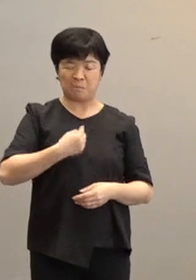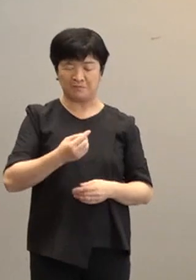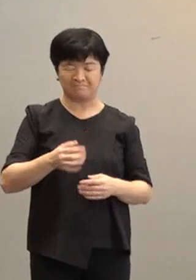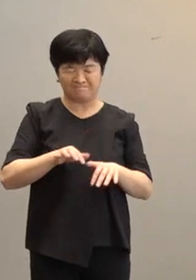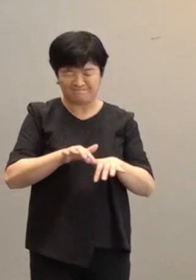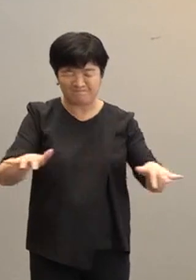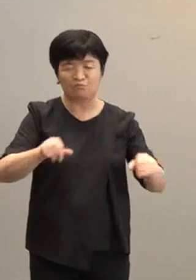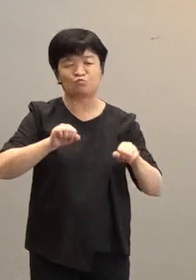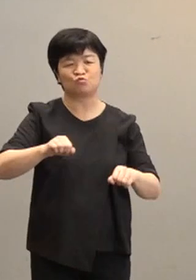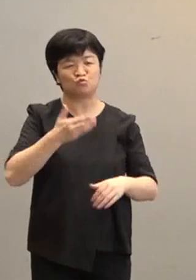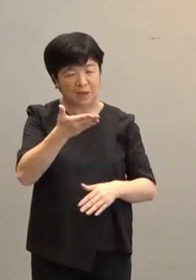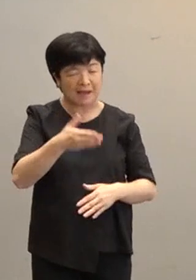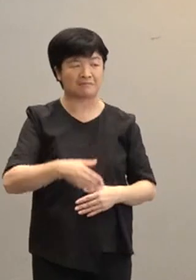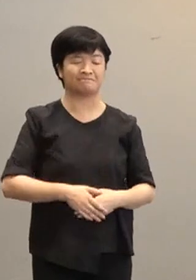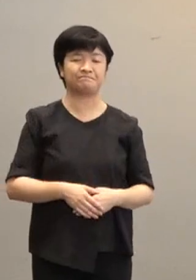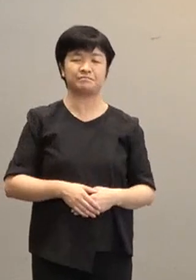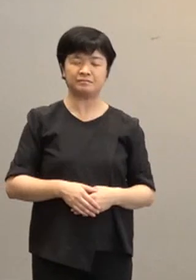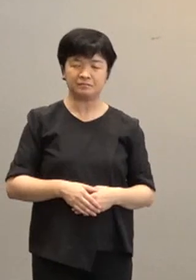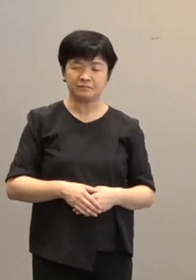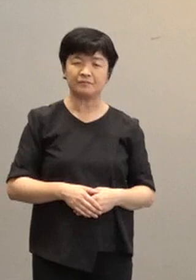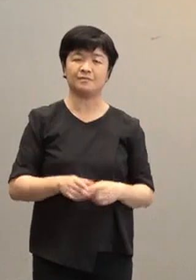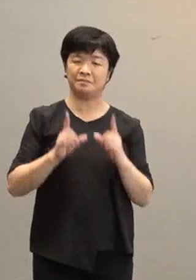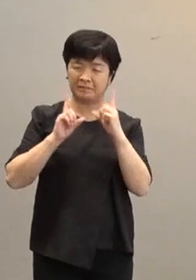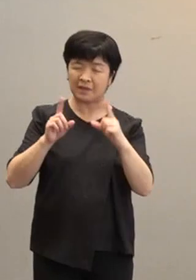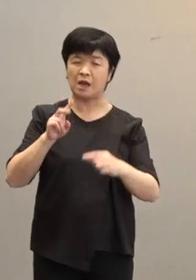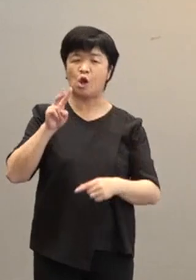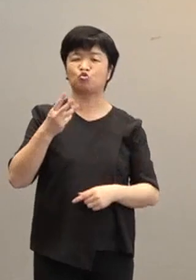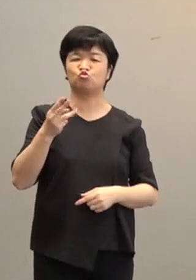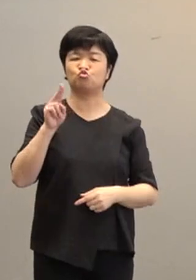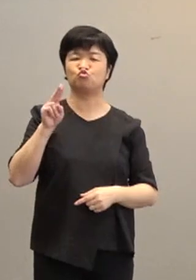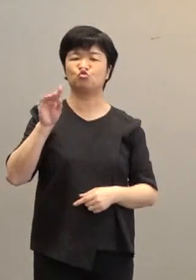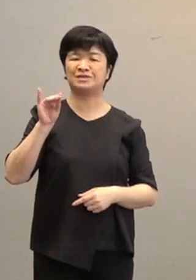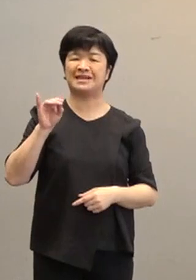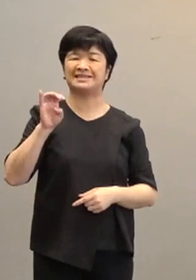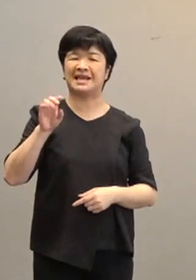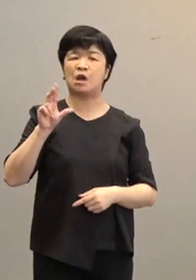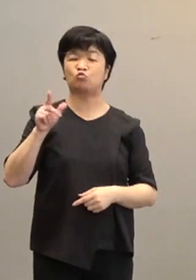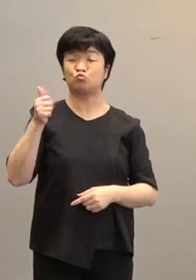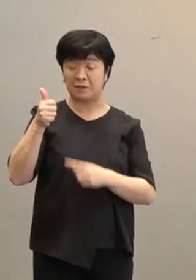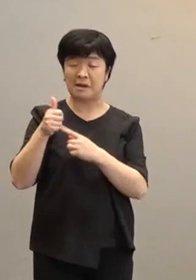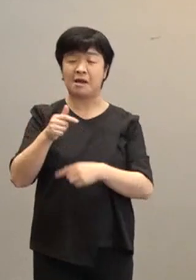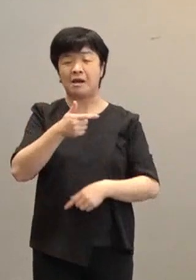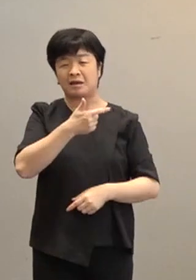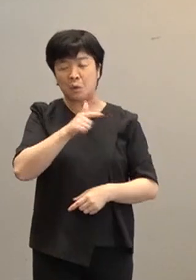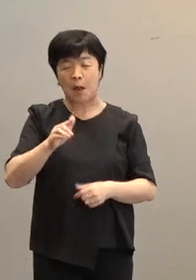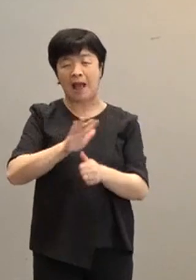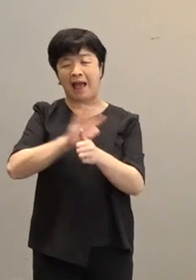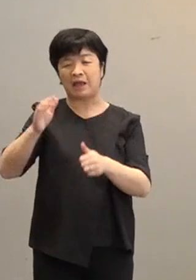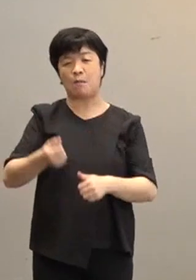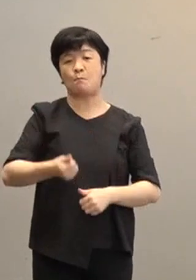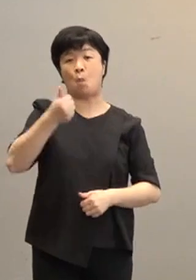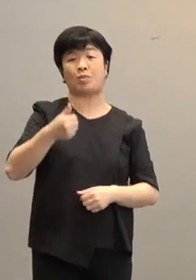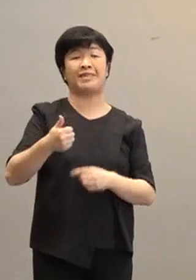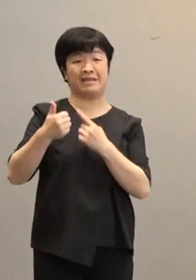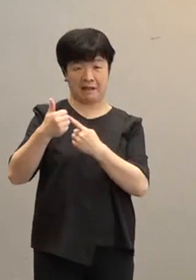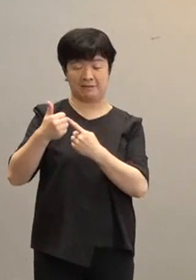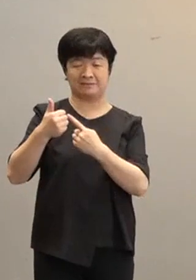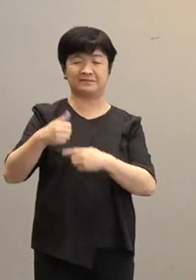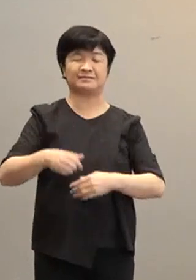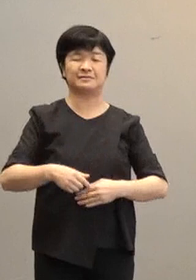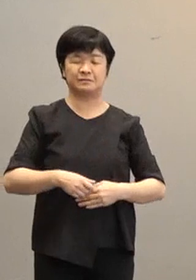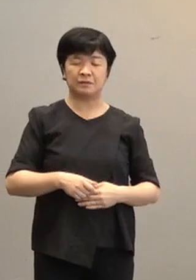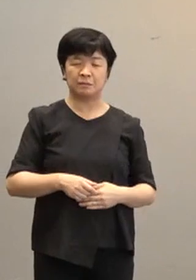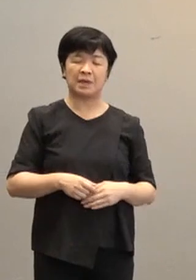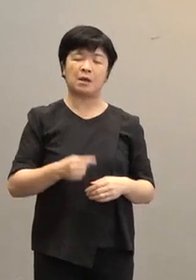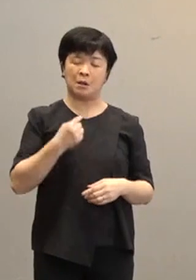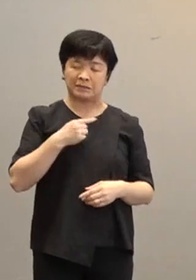い、リューチェルさん非常に多くのバックグラウンドをお持ちの方だというふうに受け止めております。我々としてはもうこれは ある種一般論